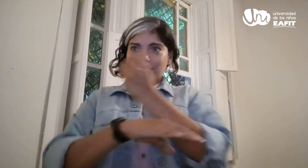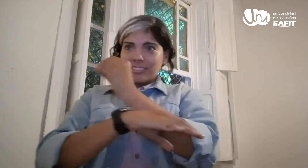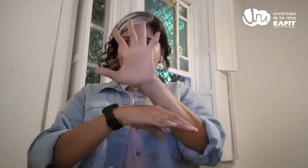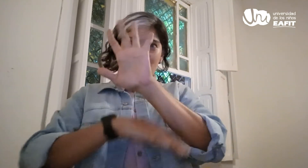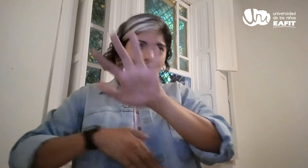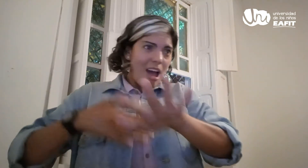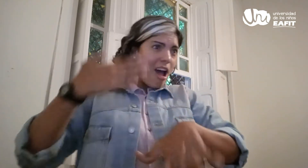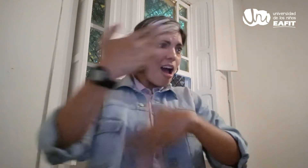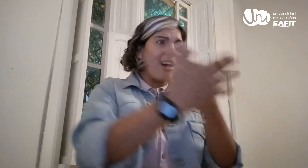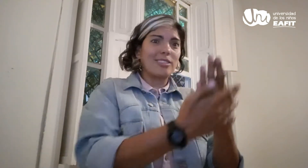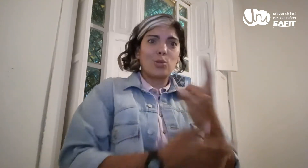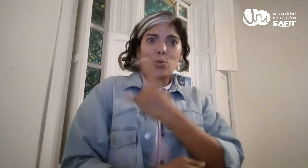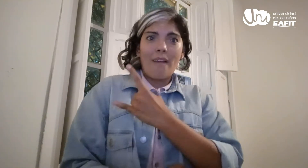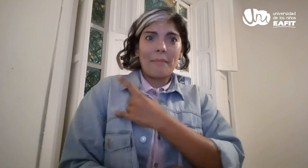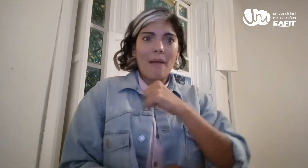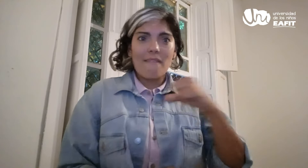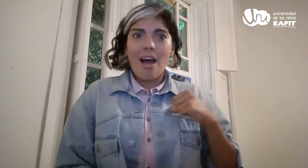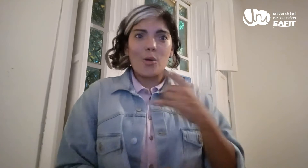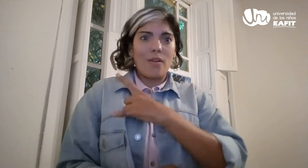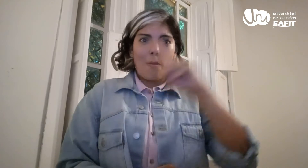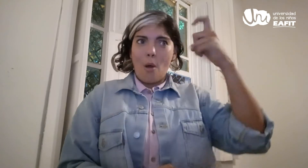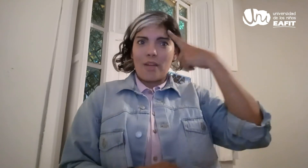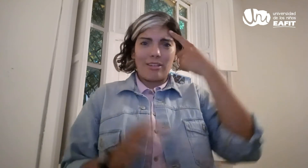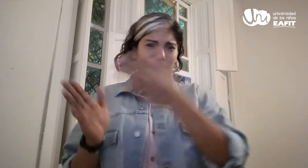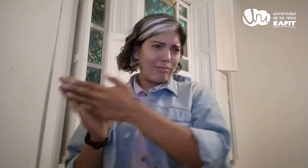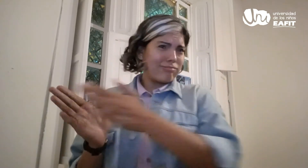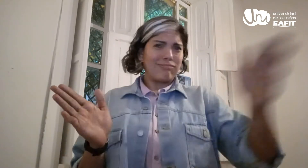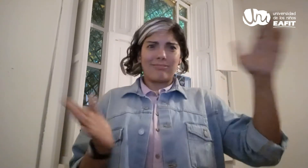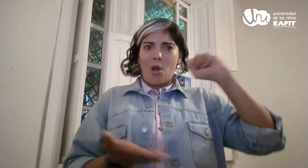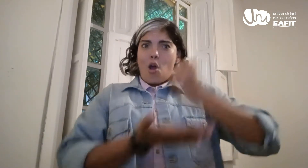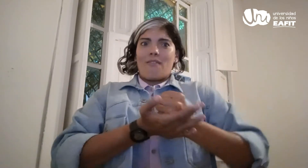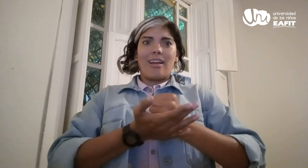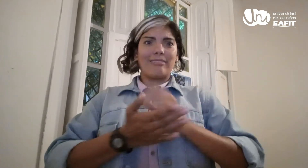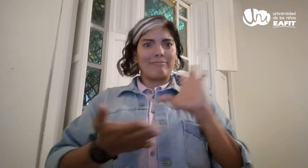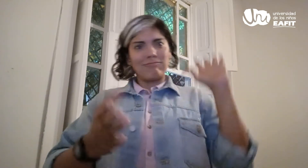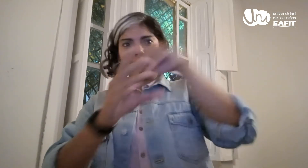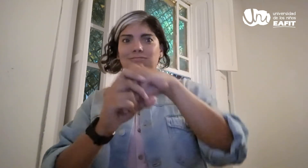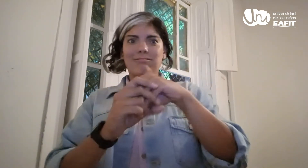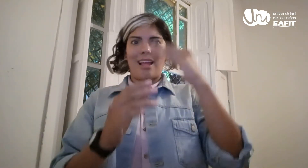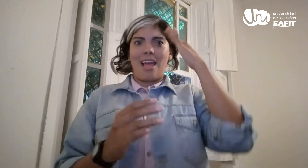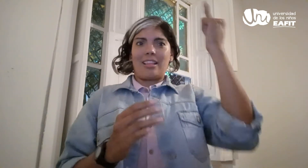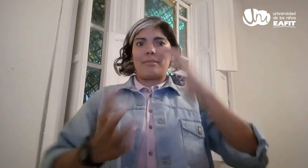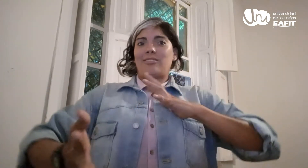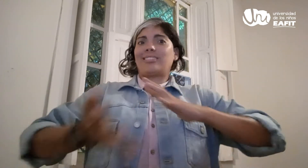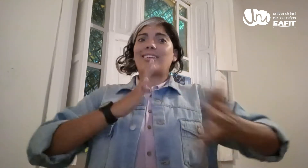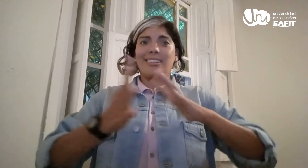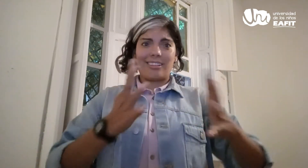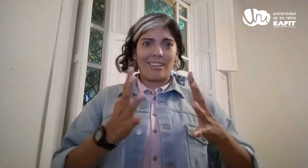materia obligatoria sobre este idioma desde la educación básica y media hasta en las universidades. Esto permitirá eliminar barreras